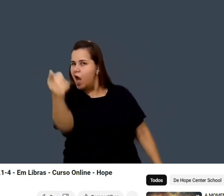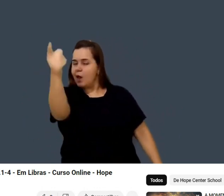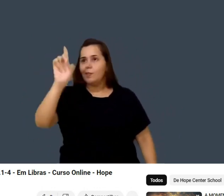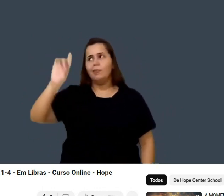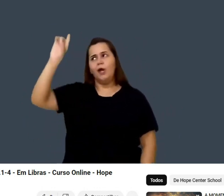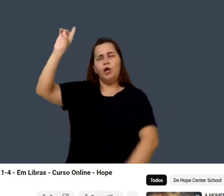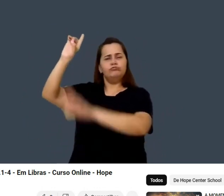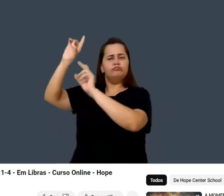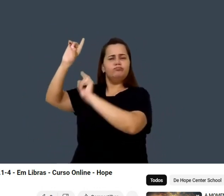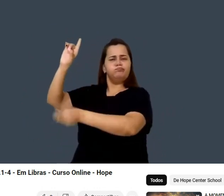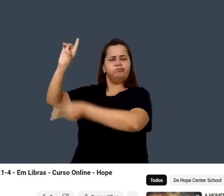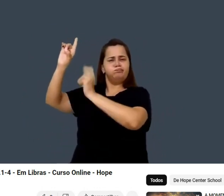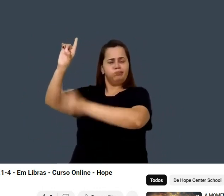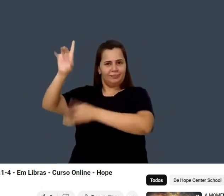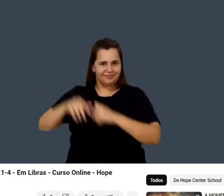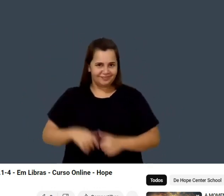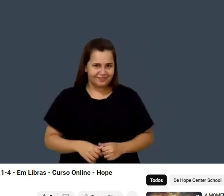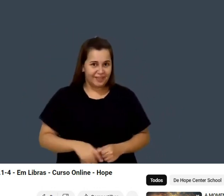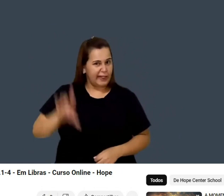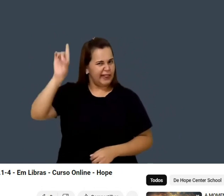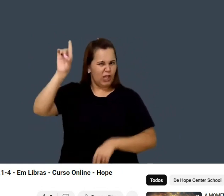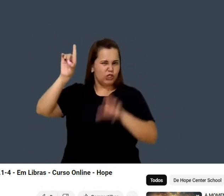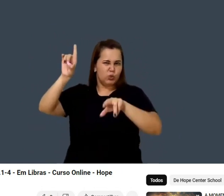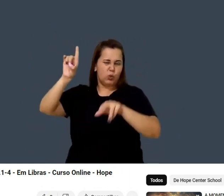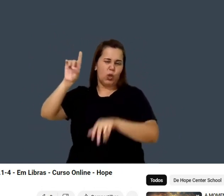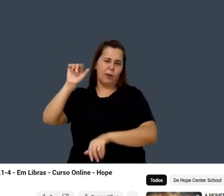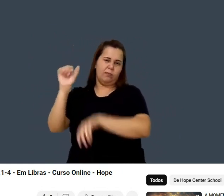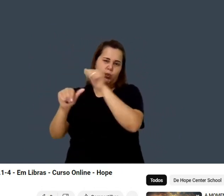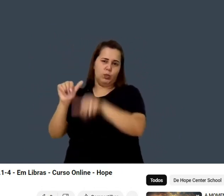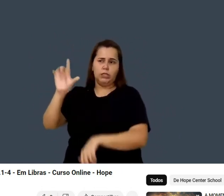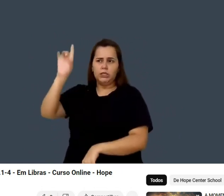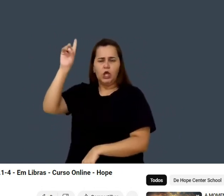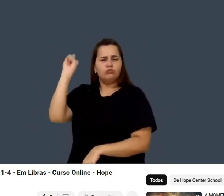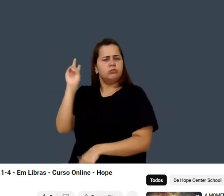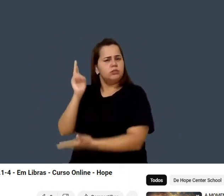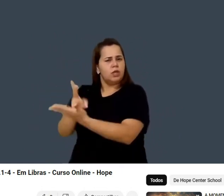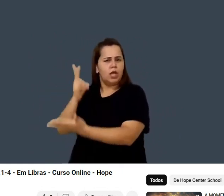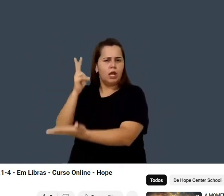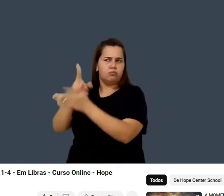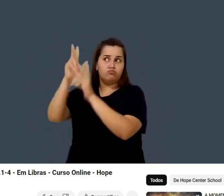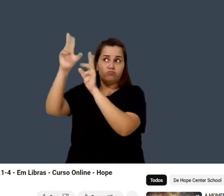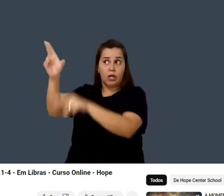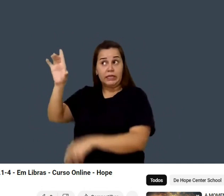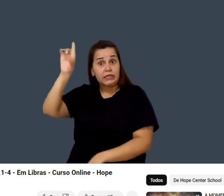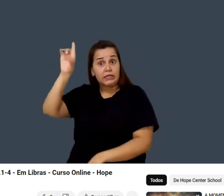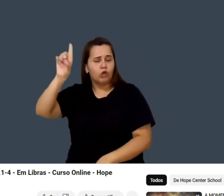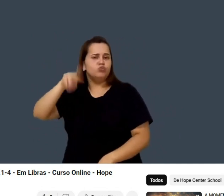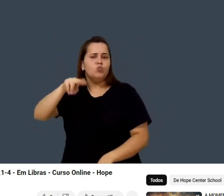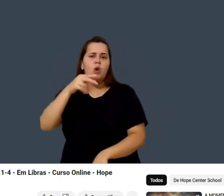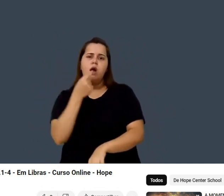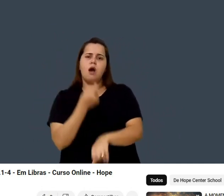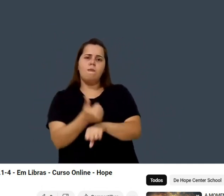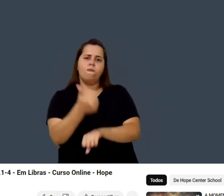o presente, o futuro e a eternidade futura. Deus é sempre igual, ele não